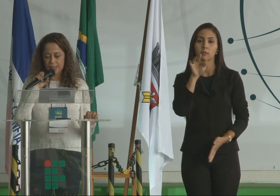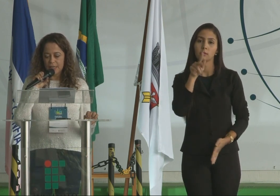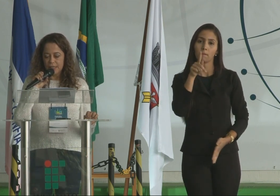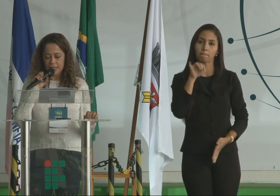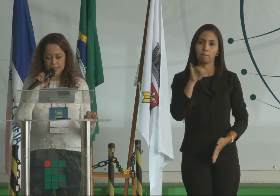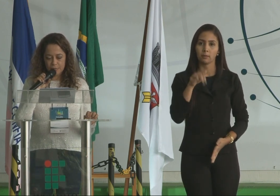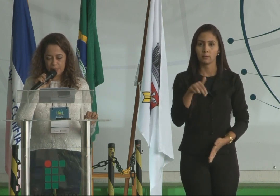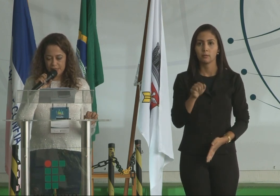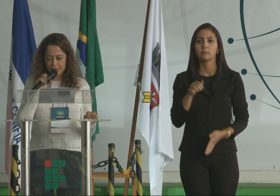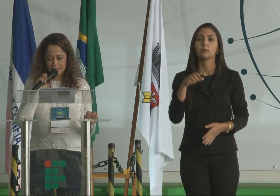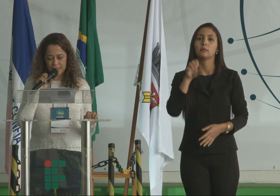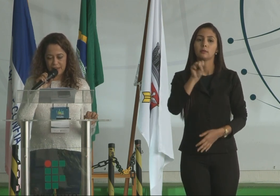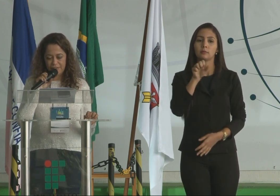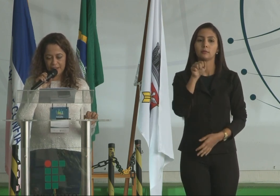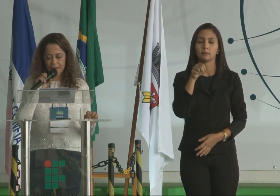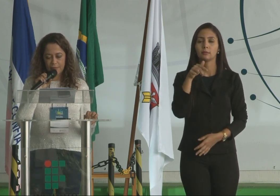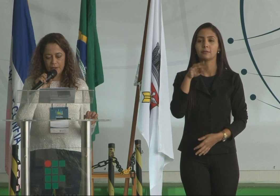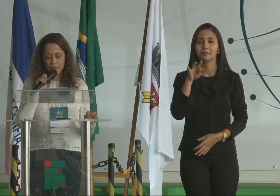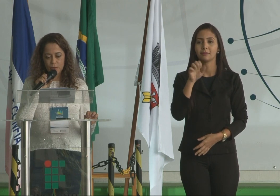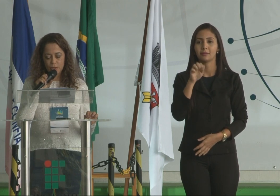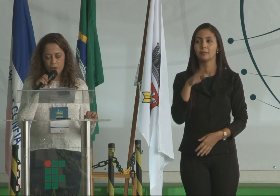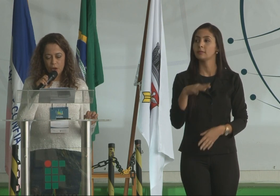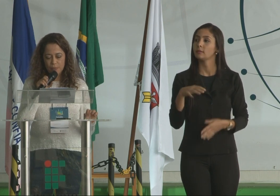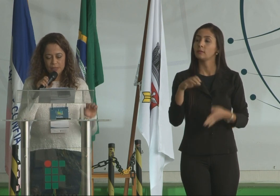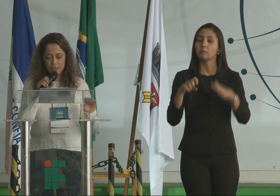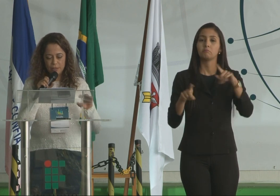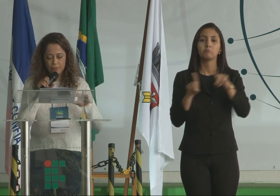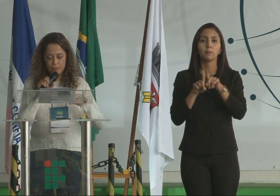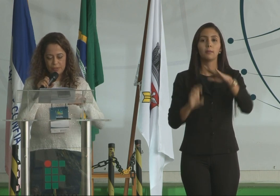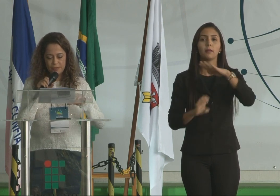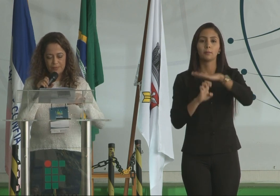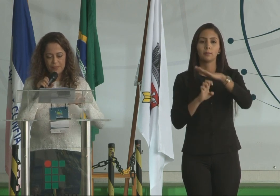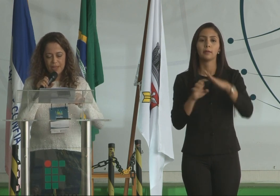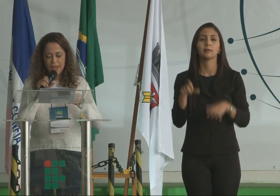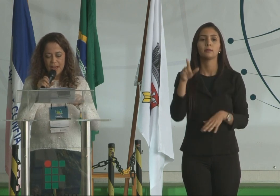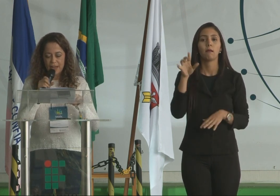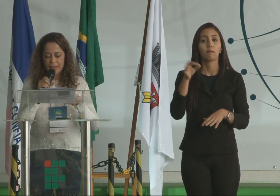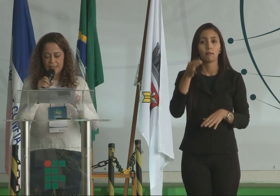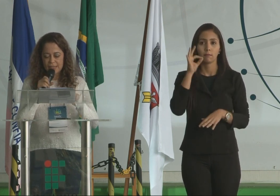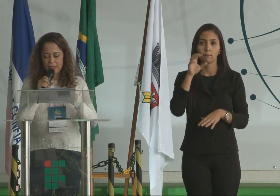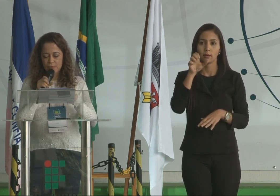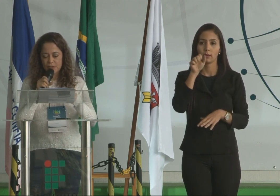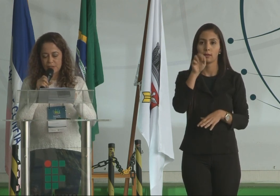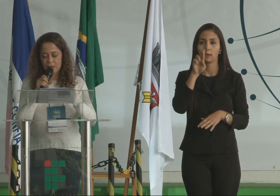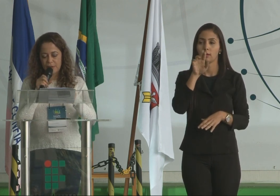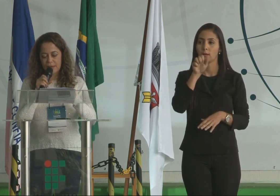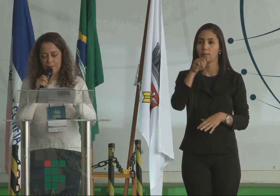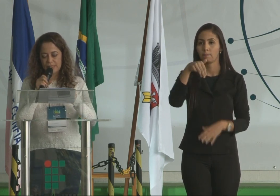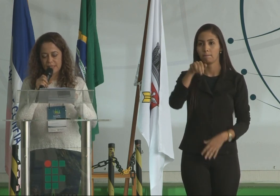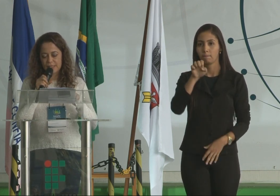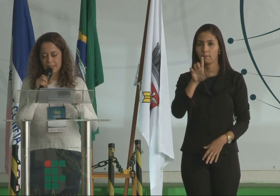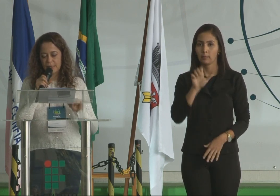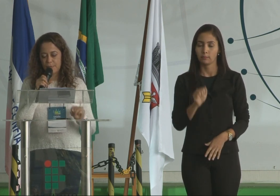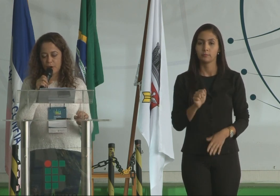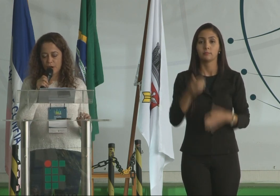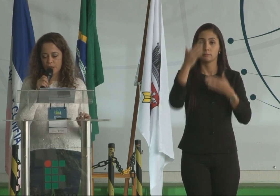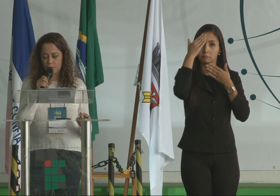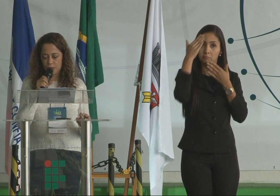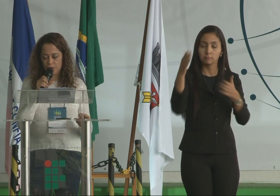e as empresas Café Caramelo e Lopes Livres. Agradecemos também a presença da Pró-Reitora de